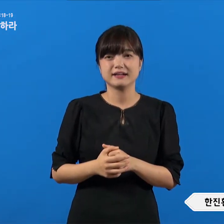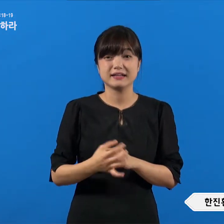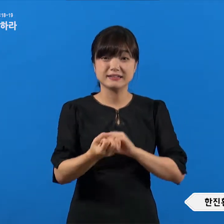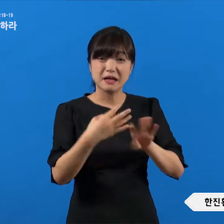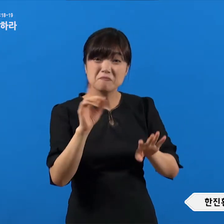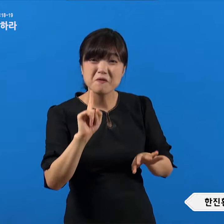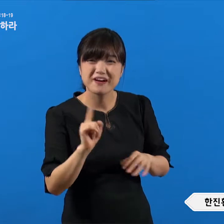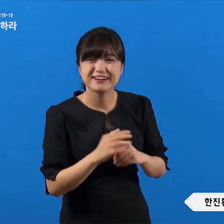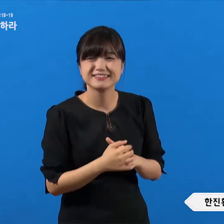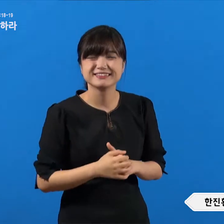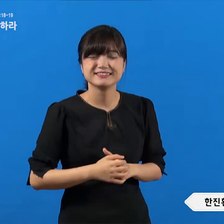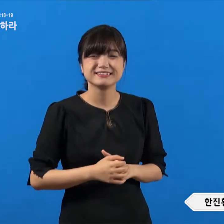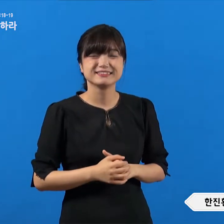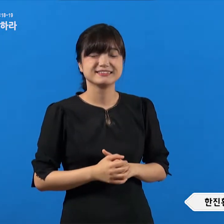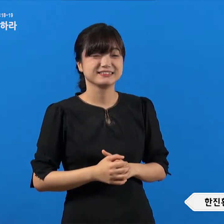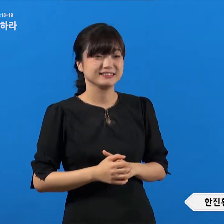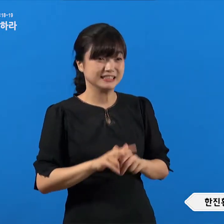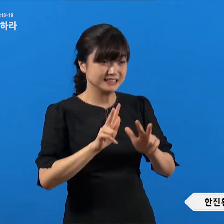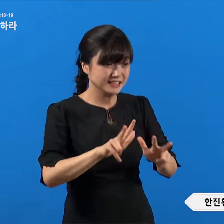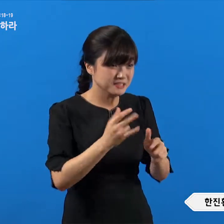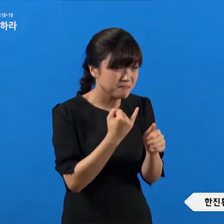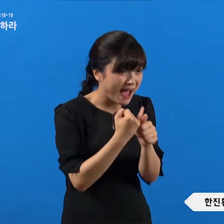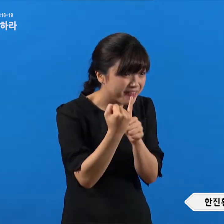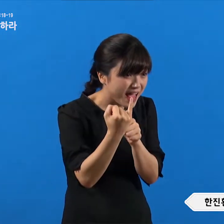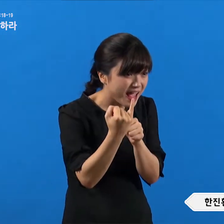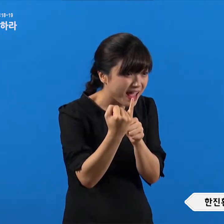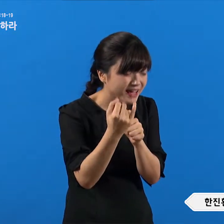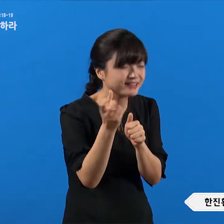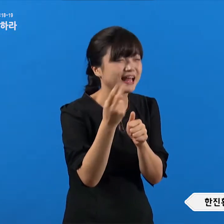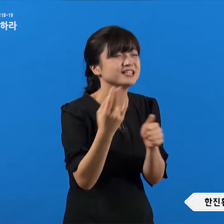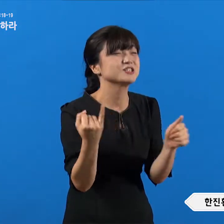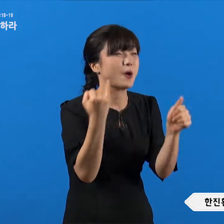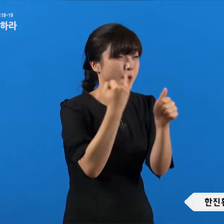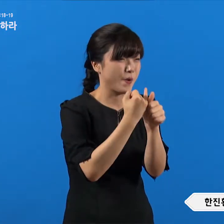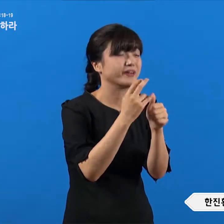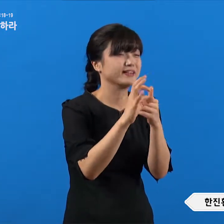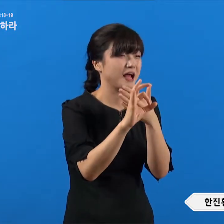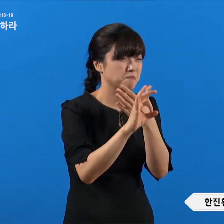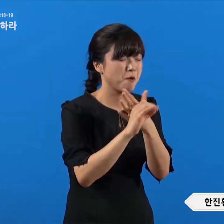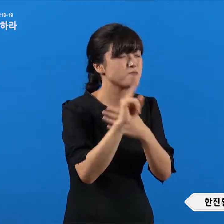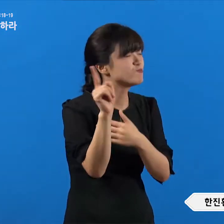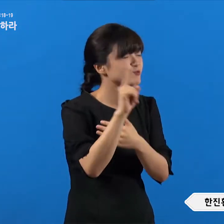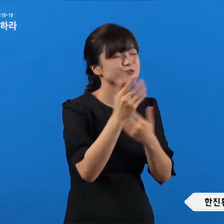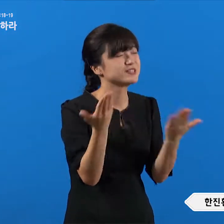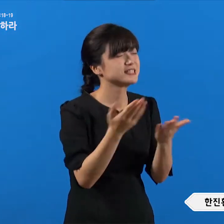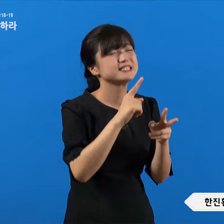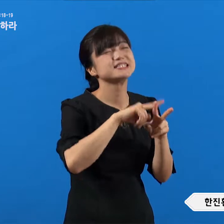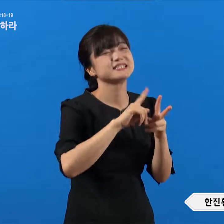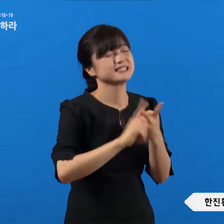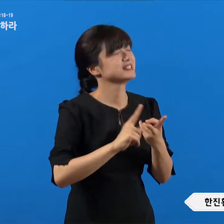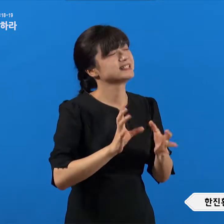이렇게 말했습니다. 아내와 함께 할 수만 있다면 뭐가 되어도 상관없어요.